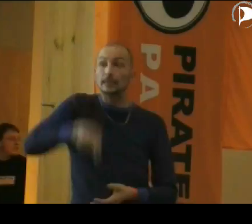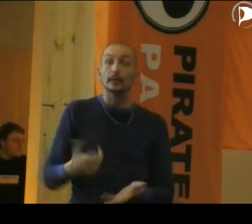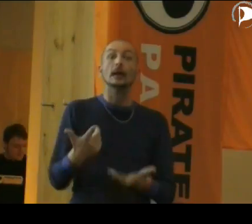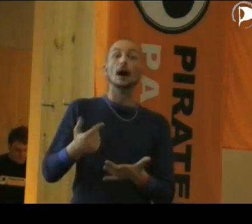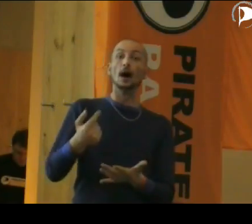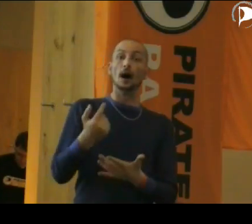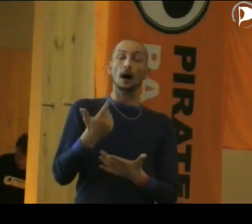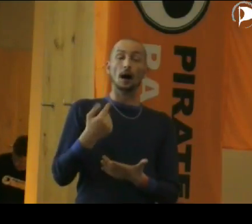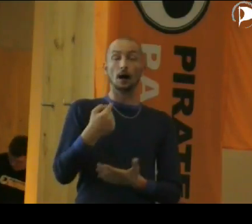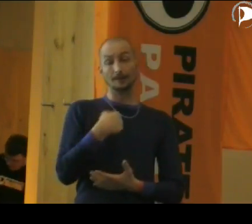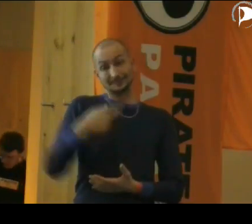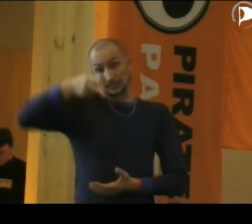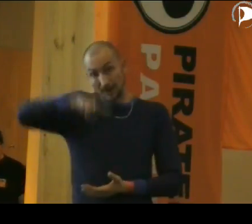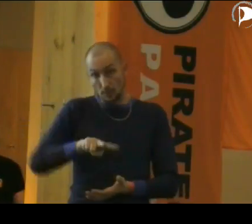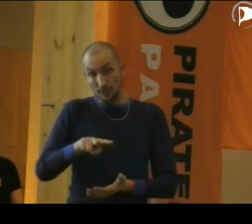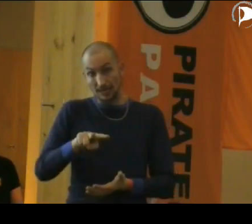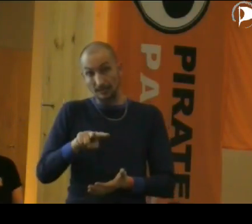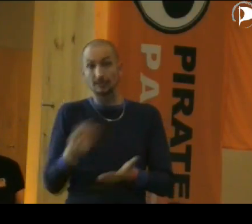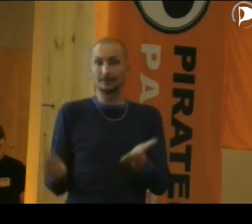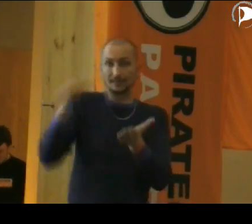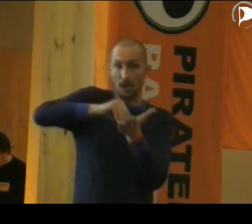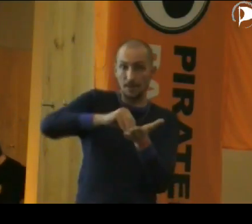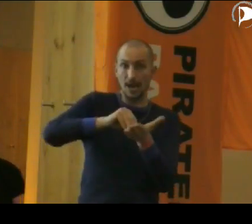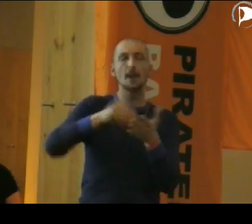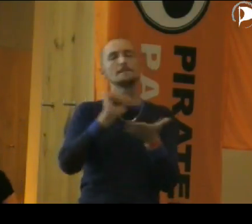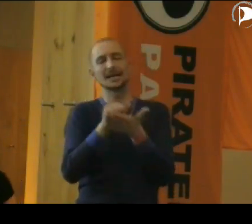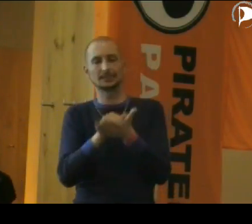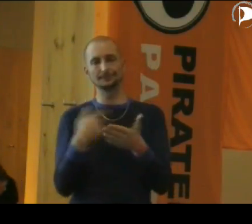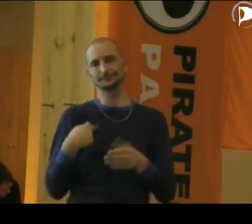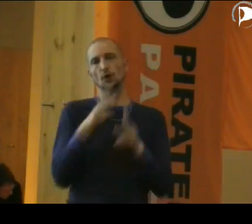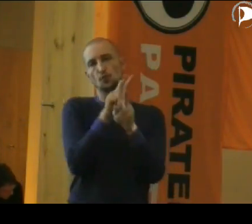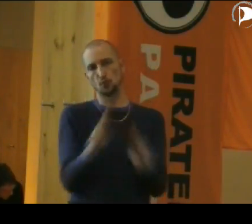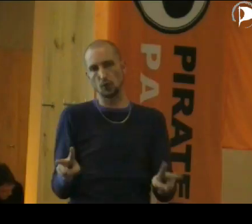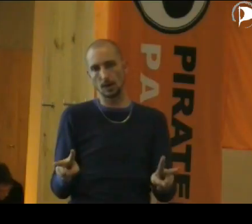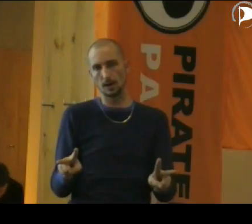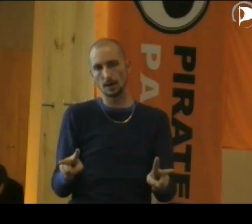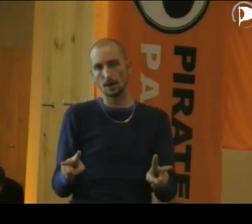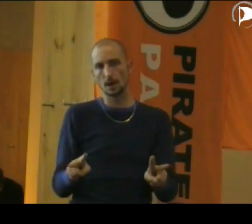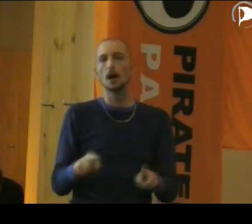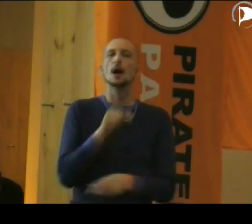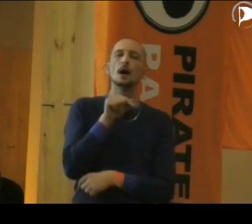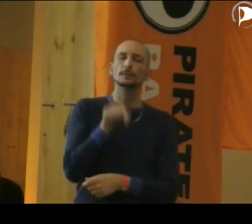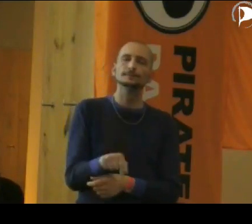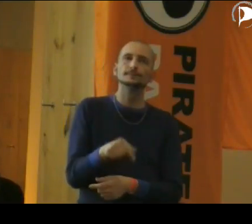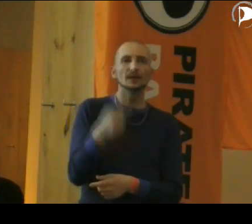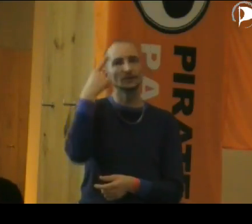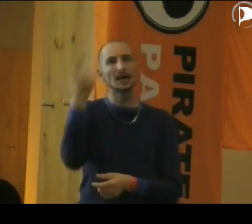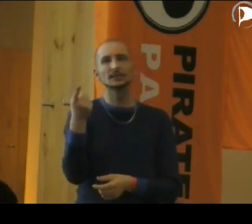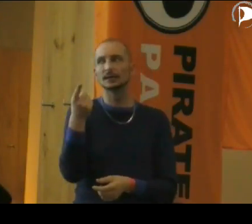für zwei monate meine teilnahme in der ag presse ruhen lassen ich weiß nicht was uns